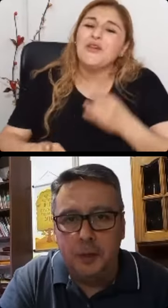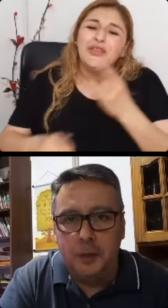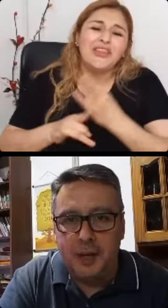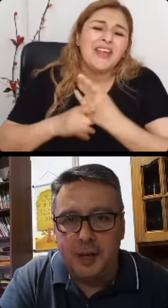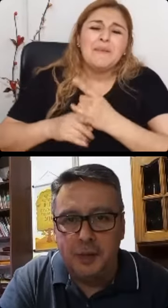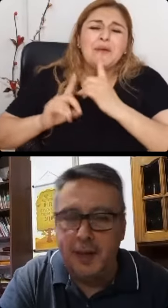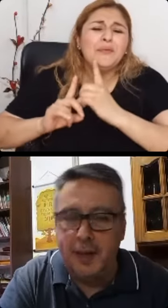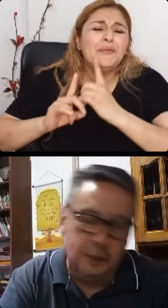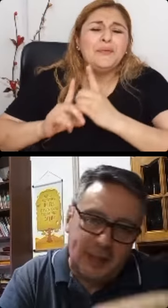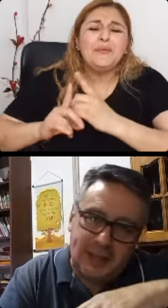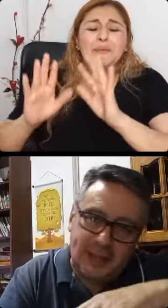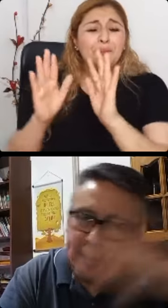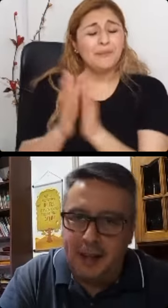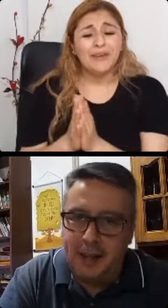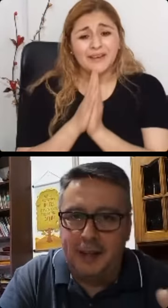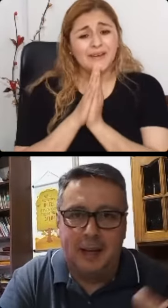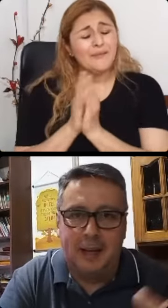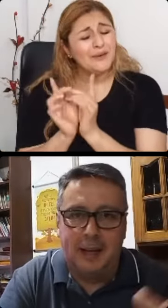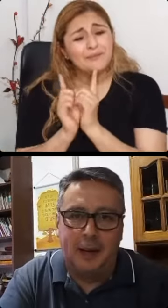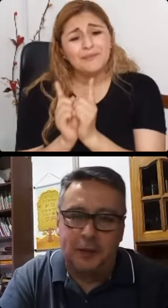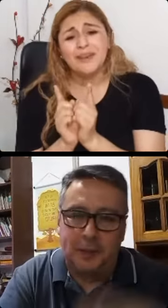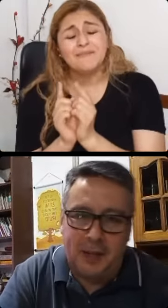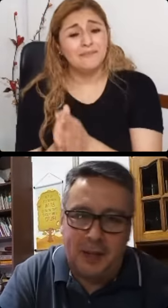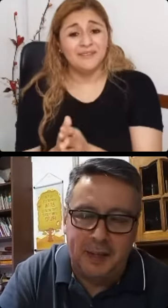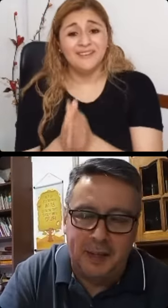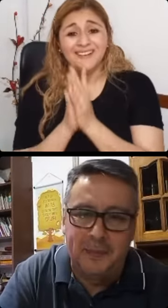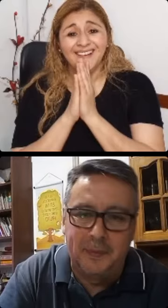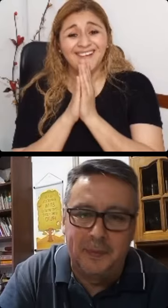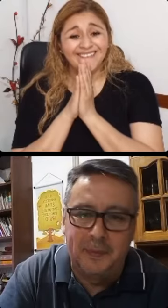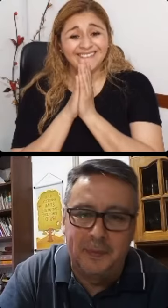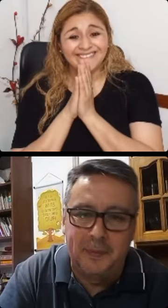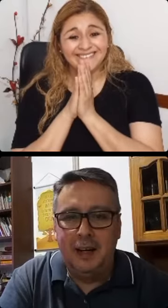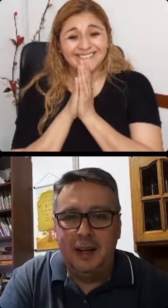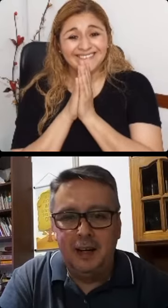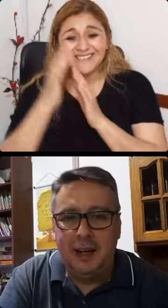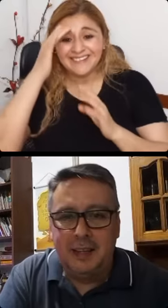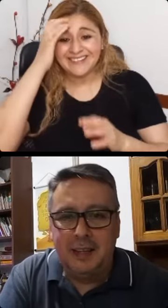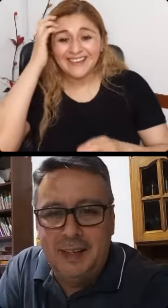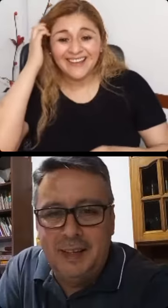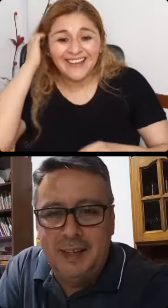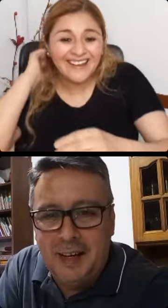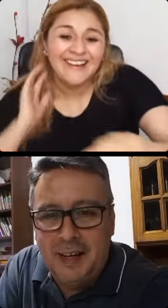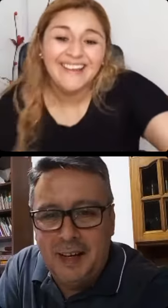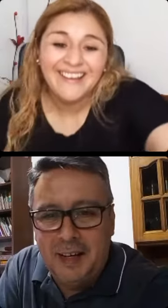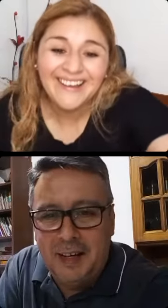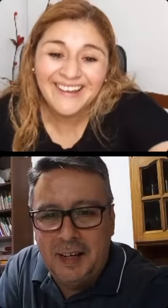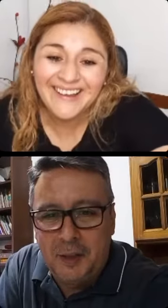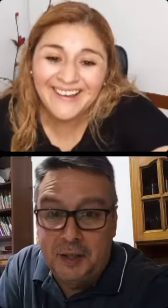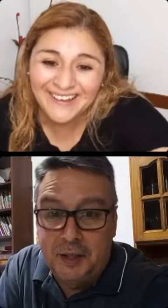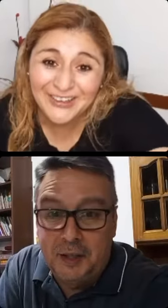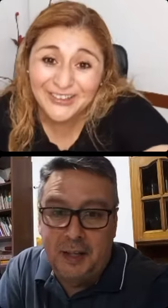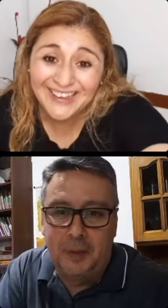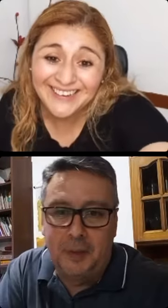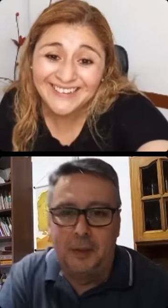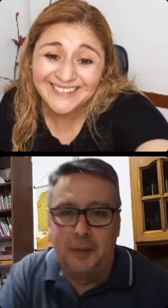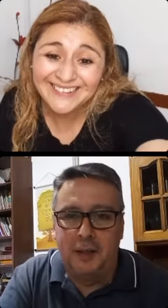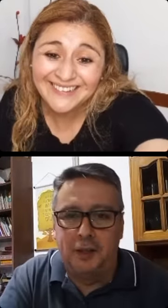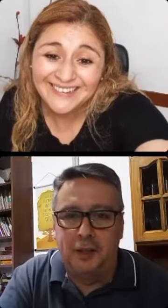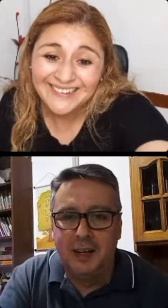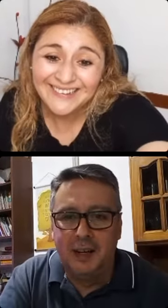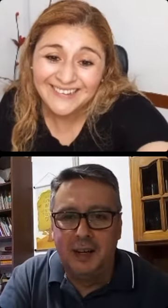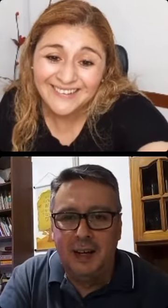ni disminuye de hecho es tan grande dice la Biblia que no se puede me di Natalia dice que amor dice que amor